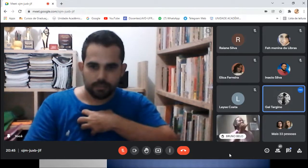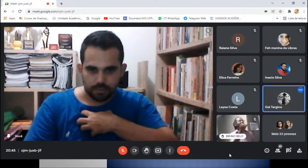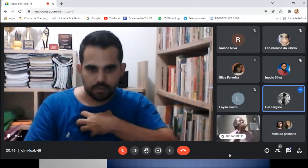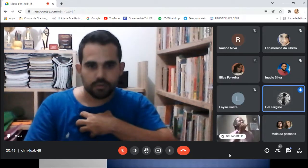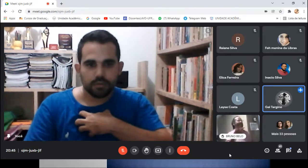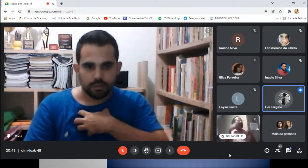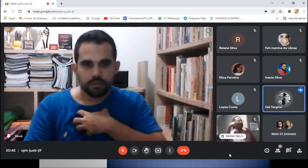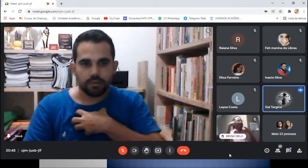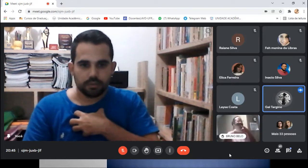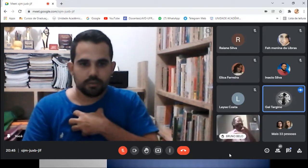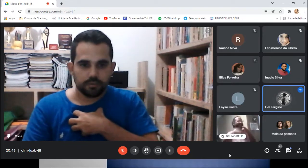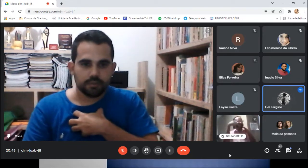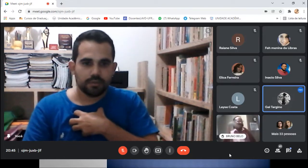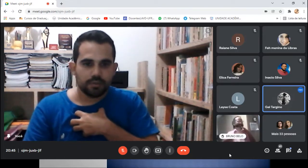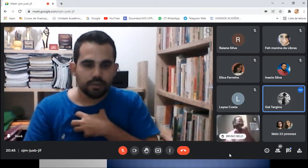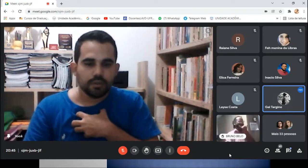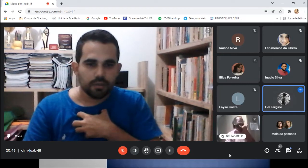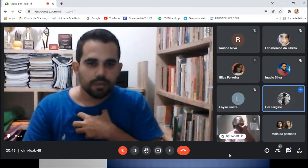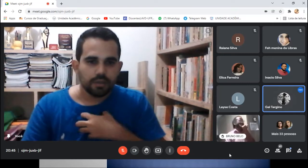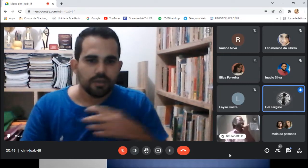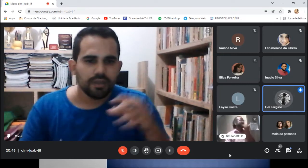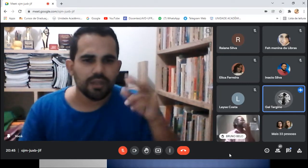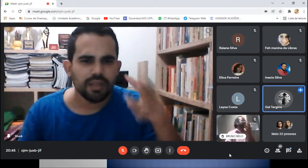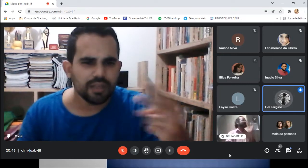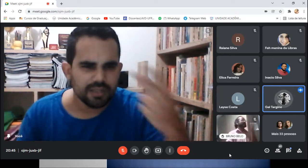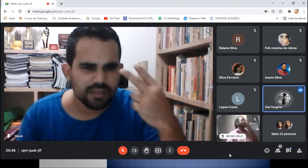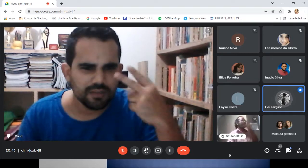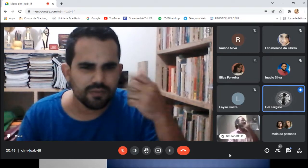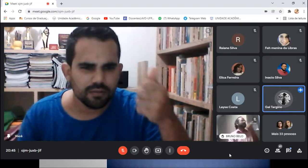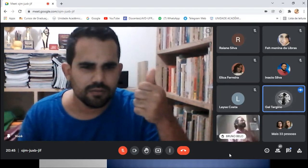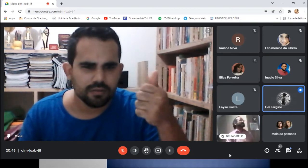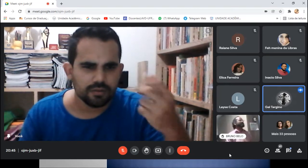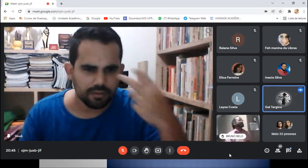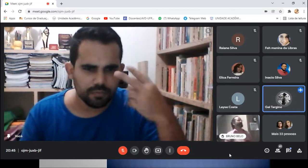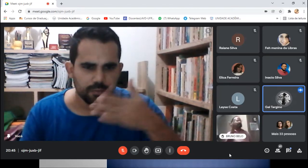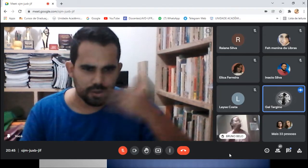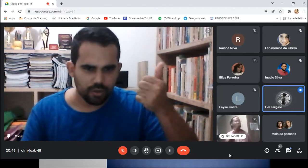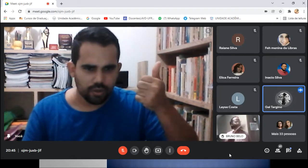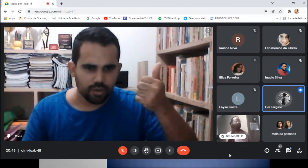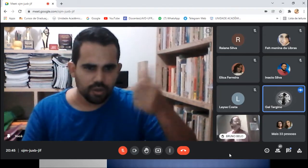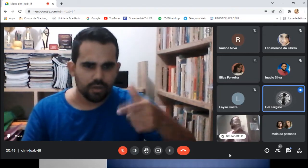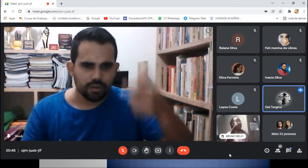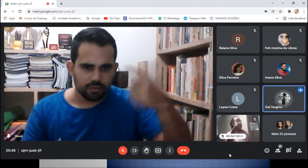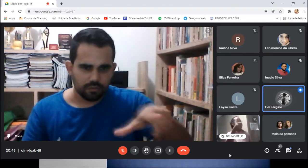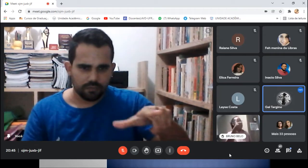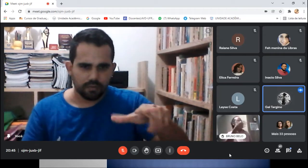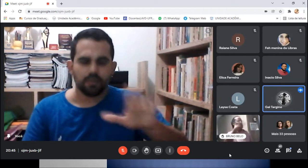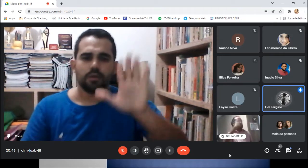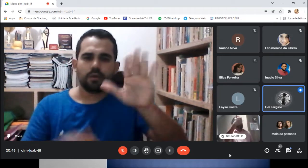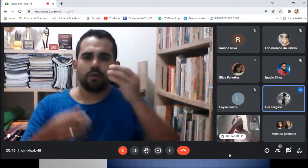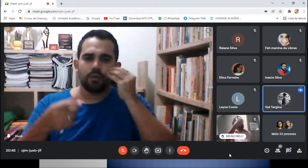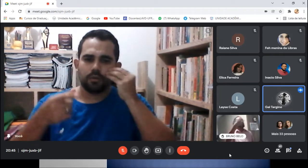É o semântico. É porque cortou a imagem, professor, desculpe. Tá me vendo bem agora? Tá melhor?